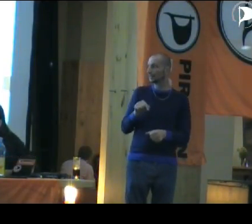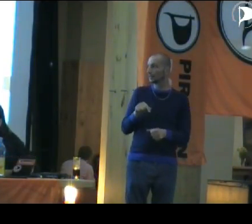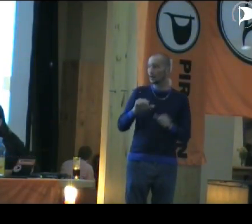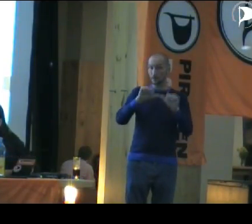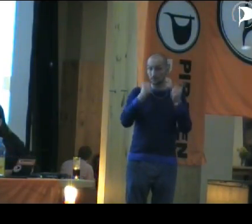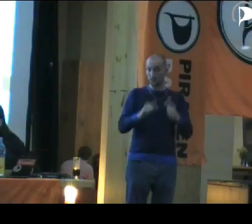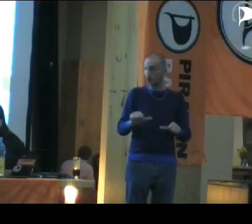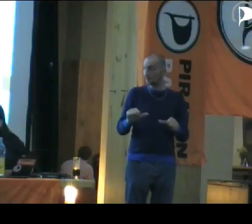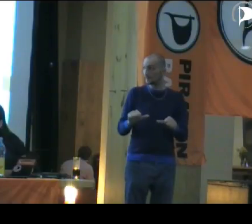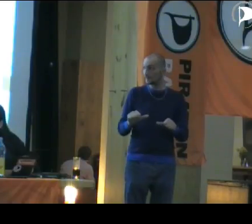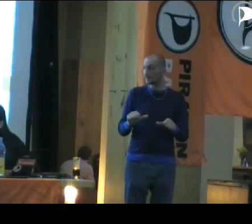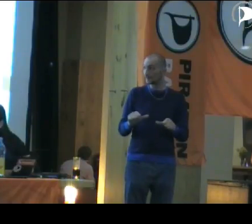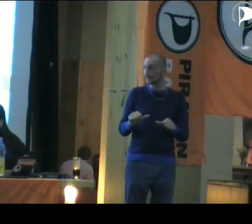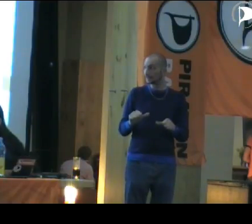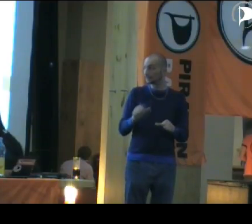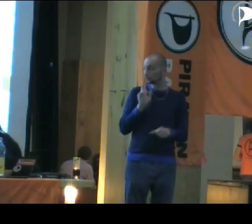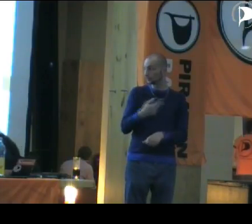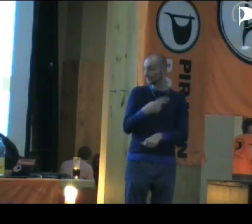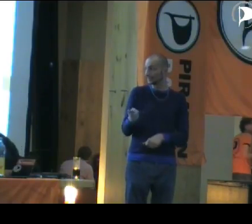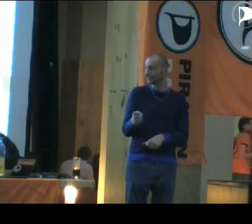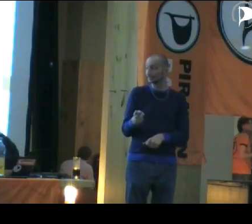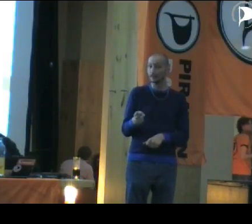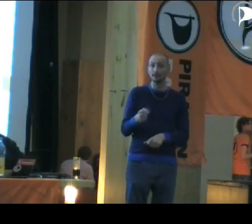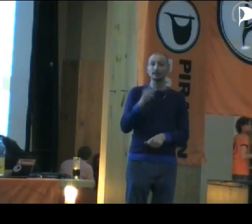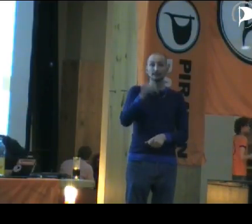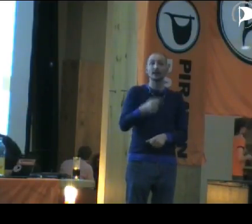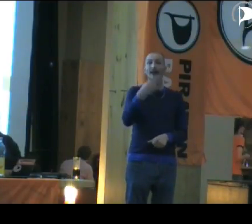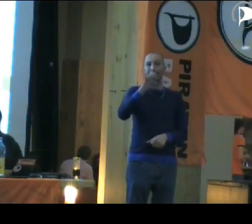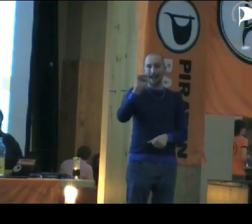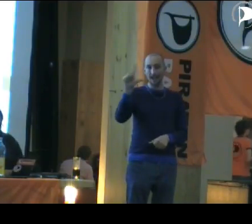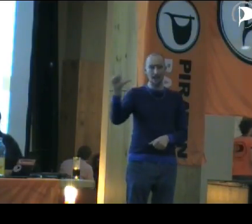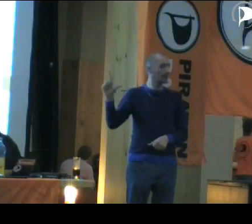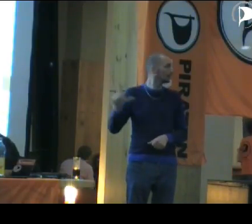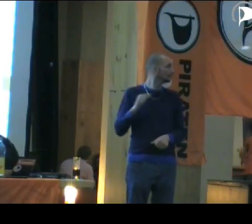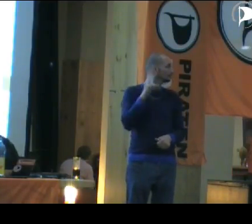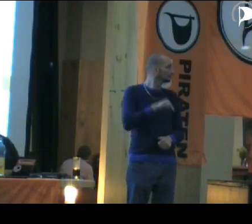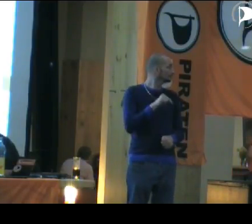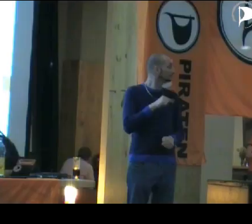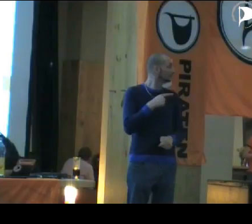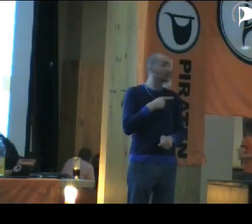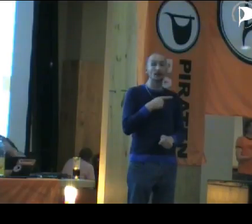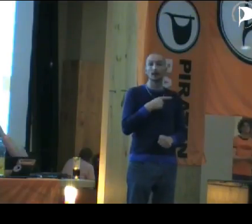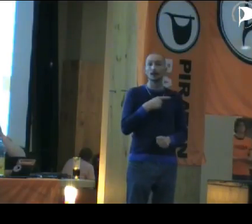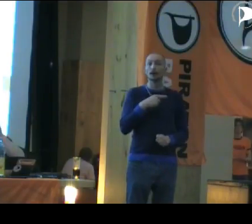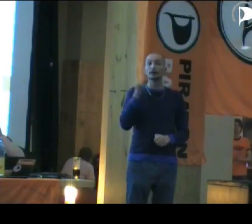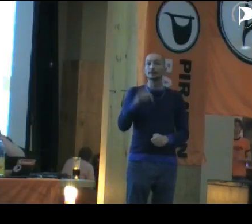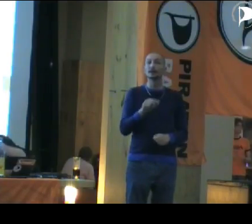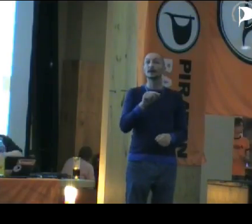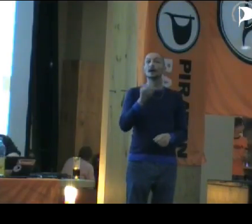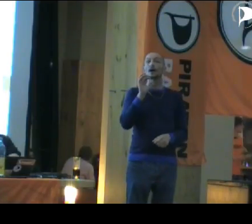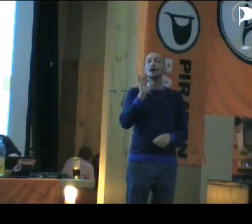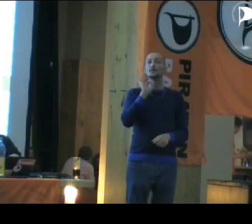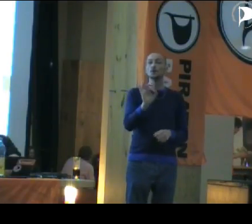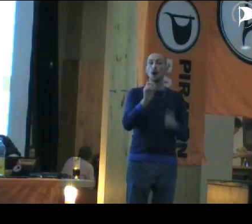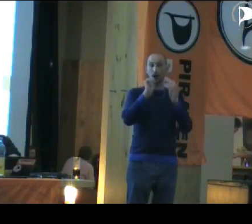hat sich auch das stimmt anscheinend nicht geprägt werde dann schalte zur abstimmung wäre es wenn der gütigen antrag zur änderung der